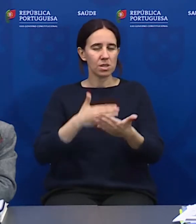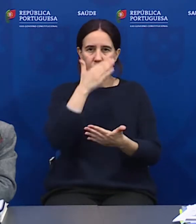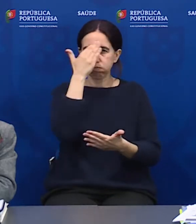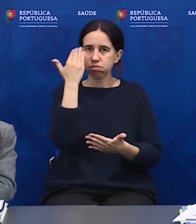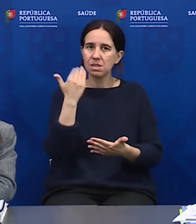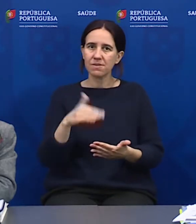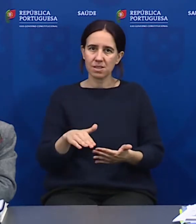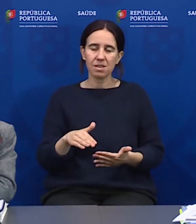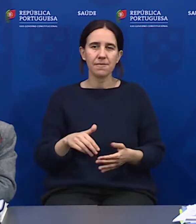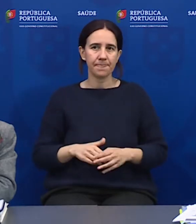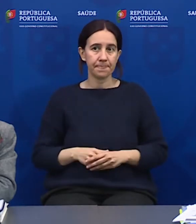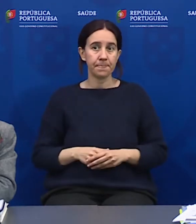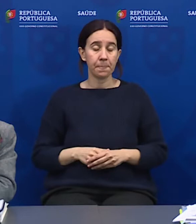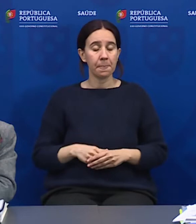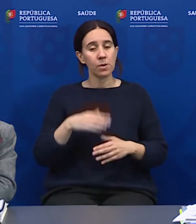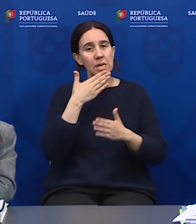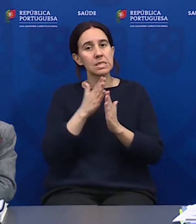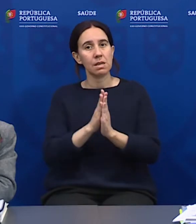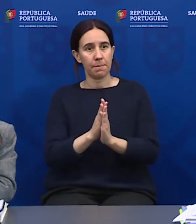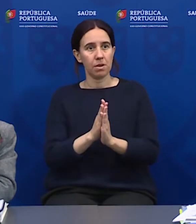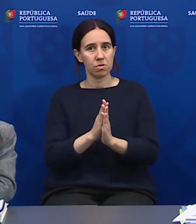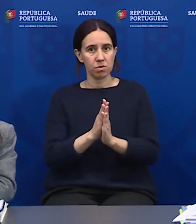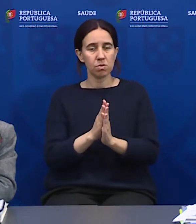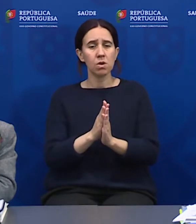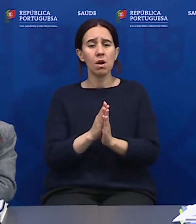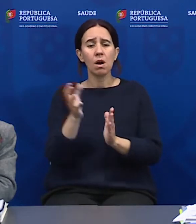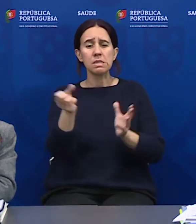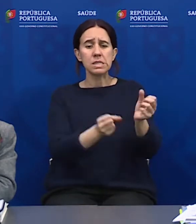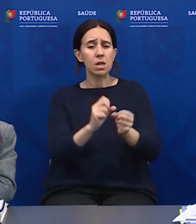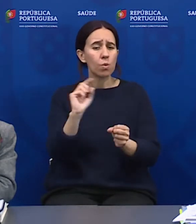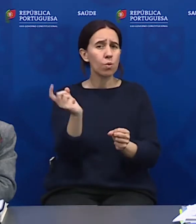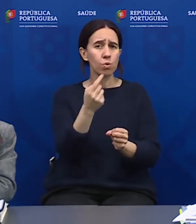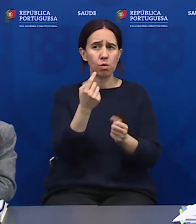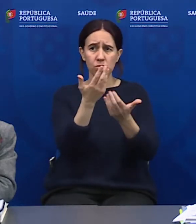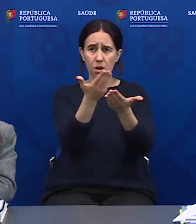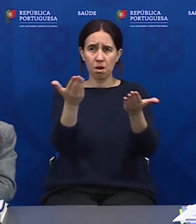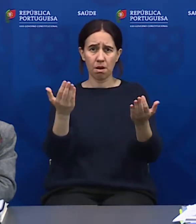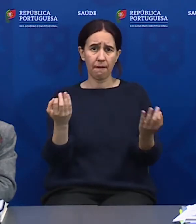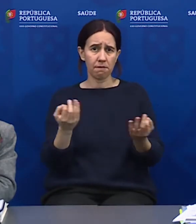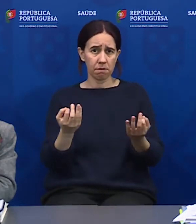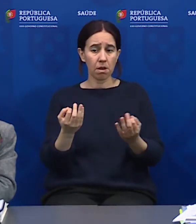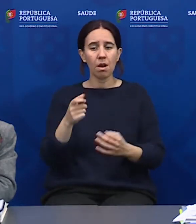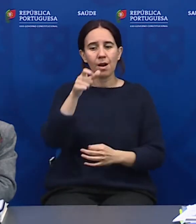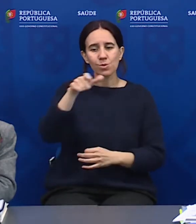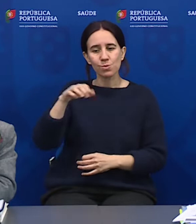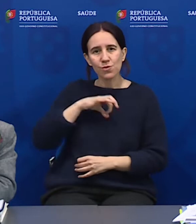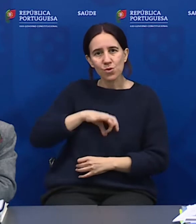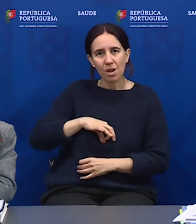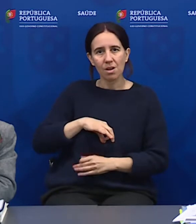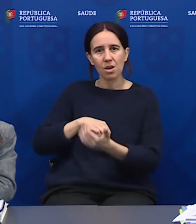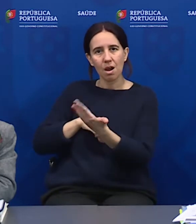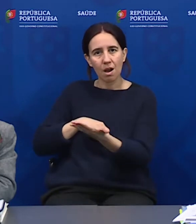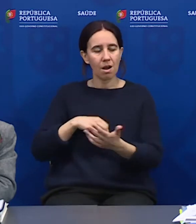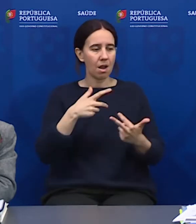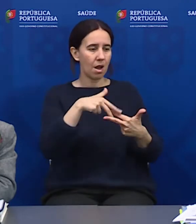difícil. E aqui apelo a todos os intervenientes nos vários palcos, aos profissionais,